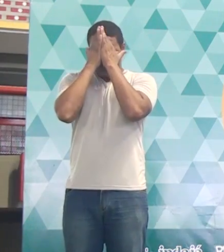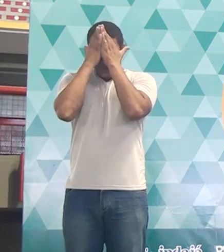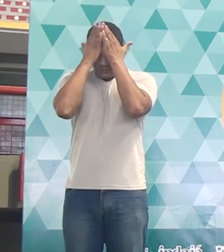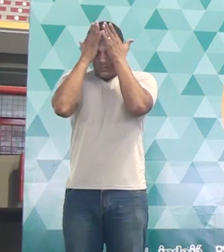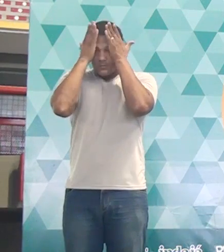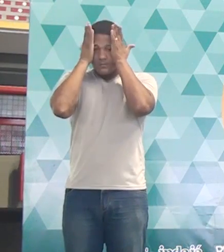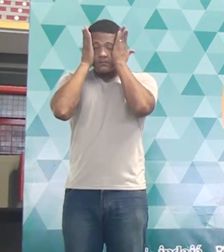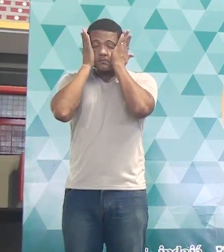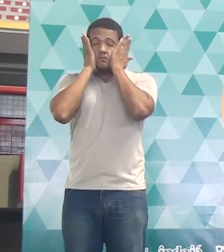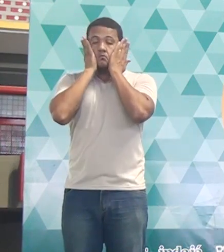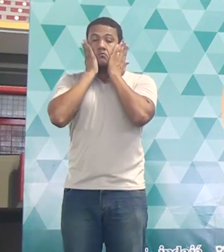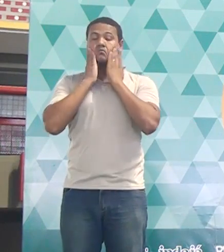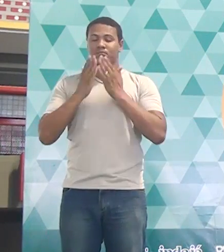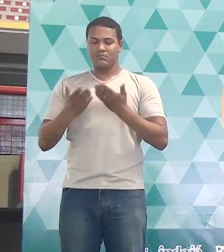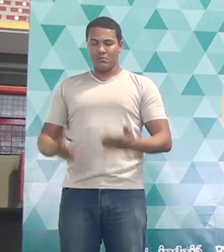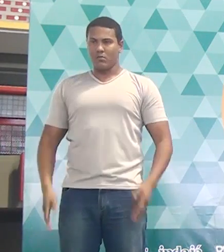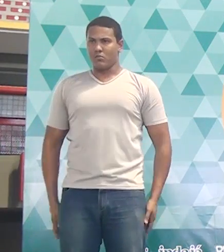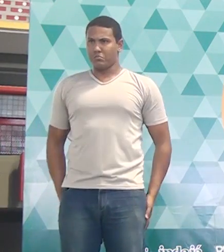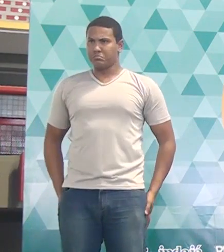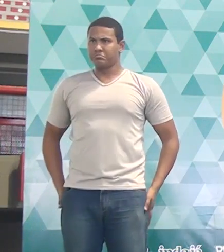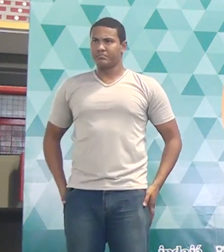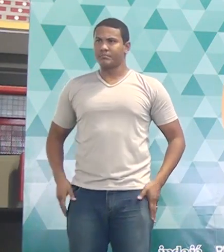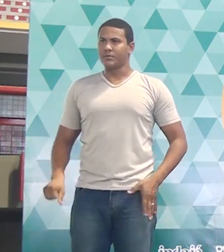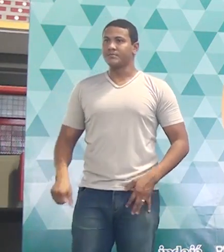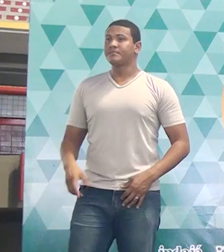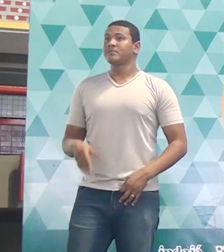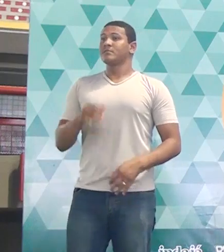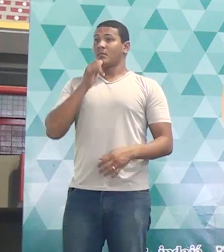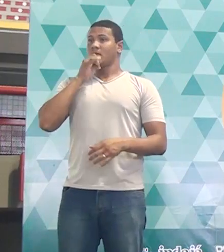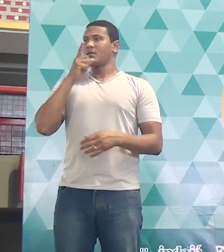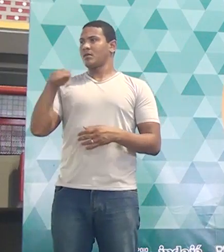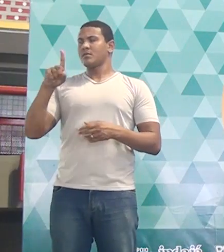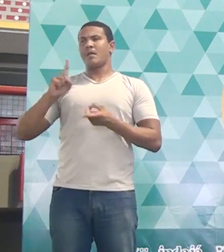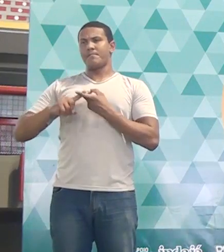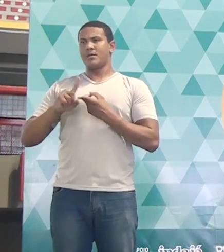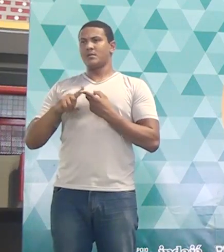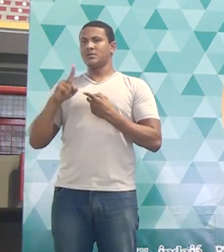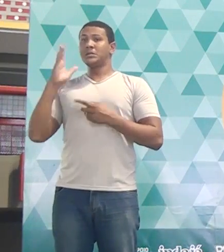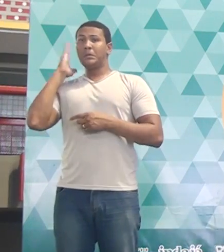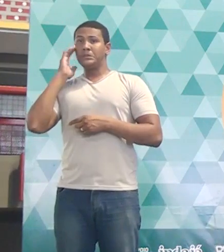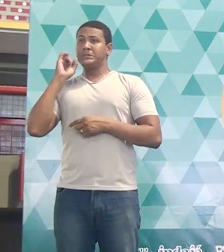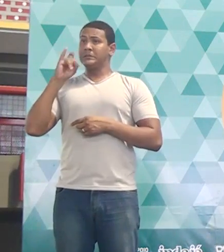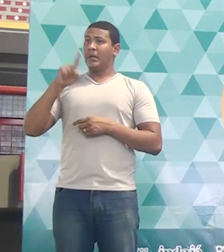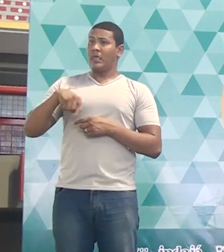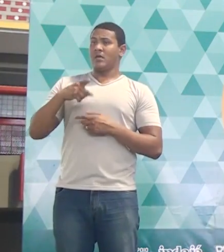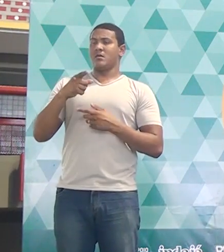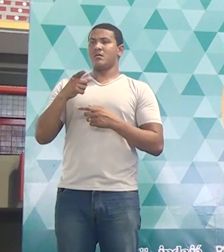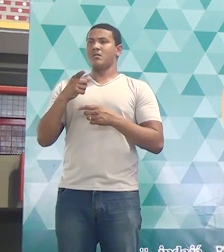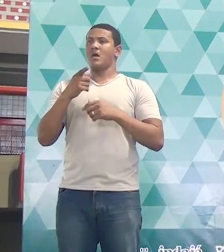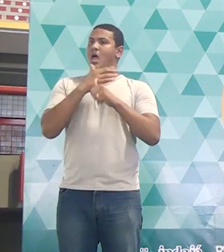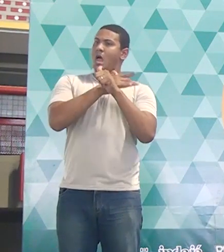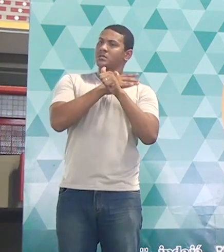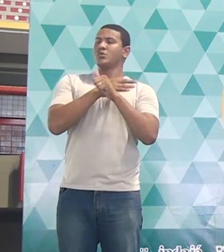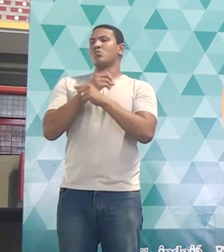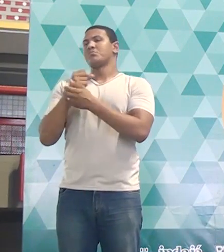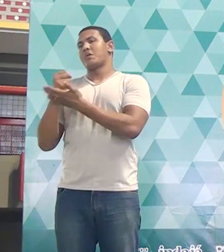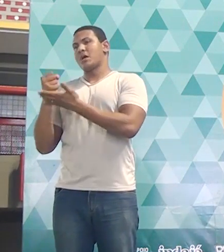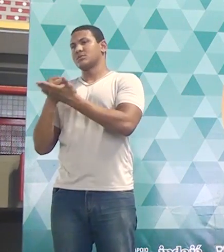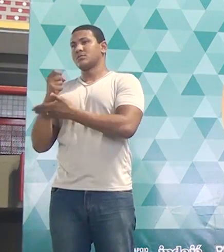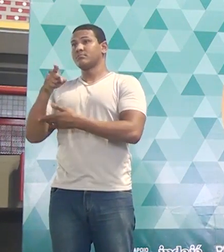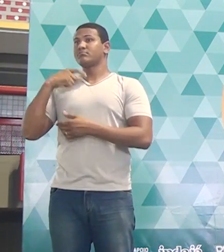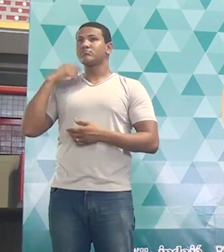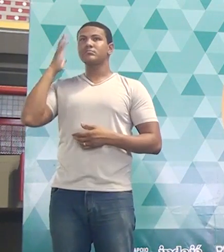pessoal, a outra maneira de você saber se o material é ácido ou básico é você já sabendo por conta própria. Eu chamo isso de conhecimento